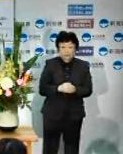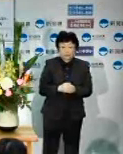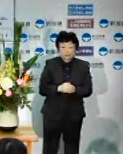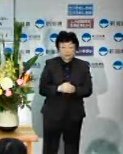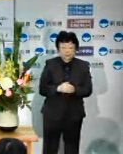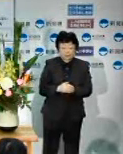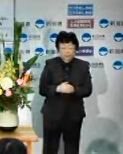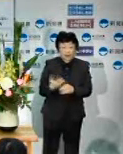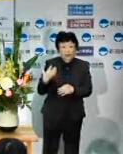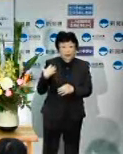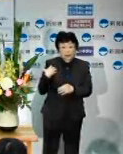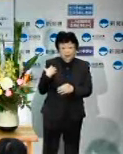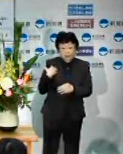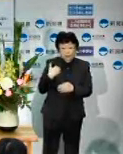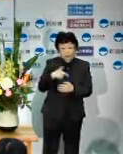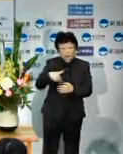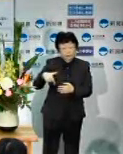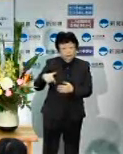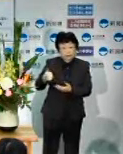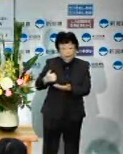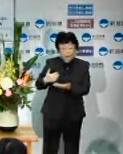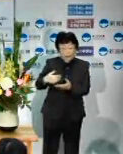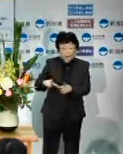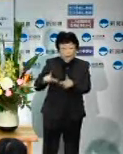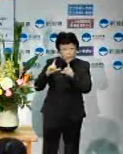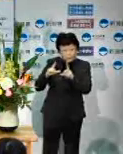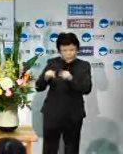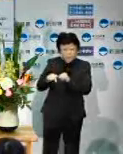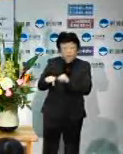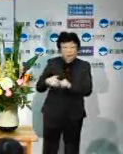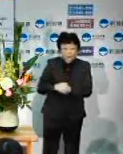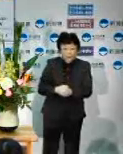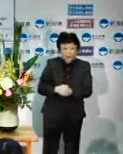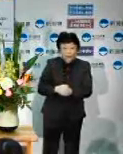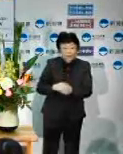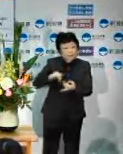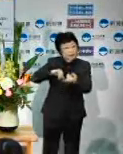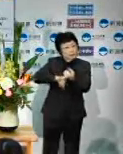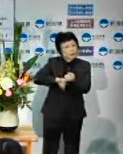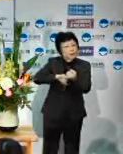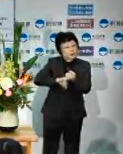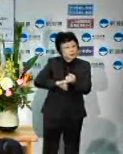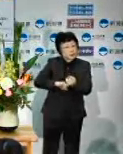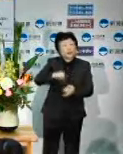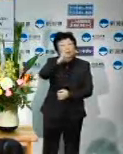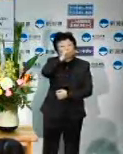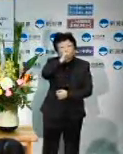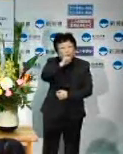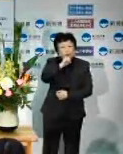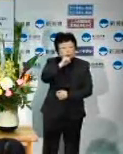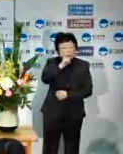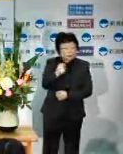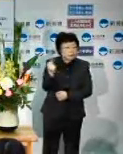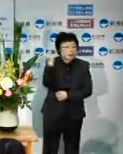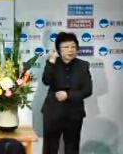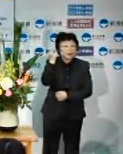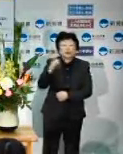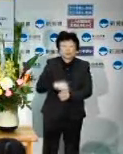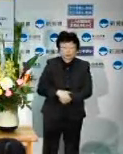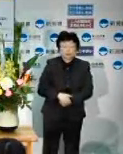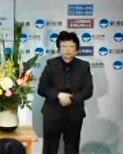局から聞いている報告では予約は好調だというふうにも聞いています